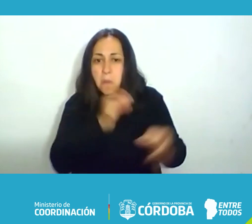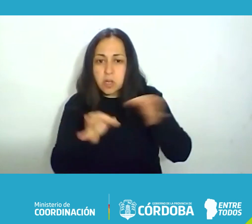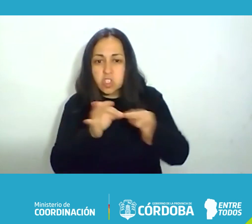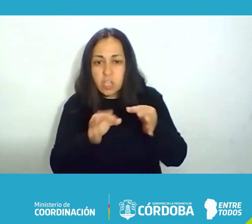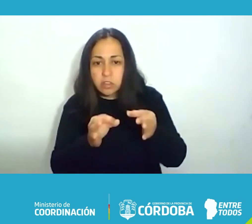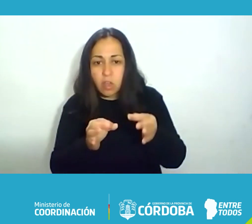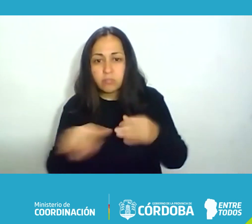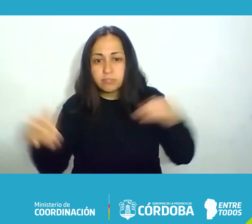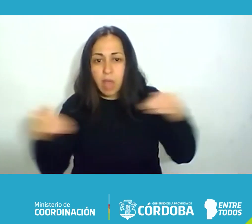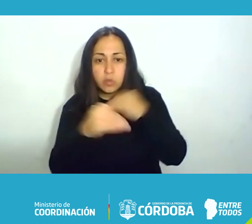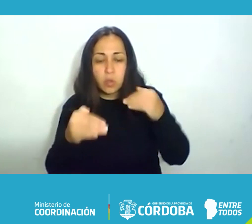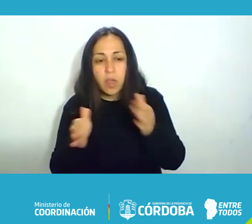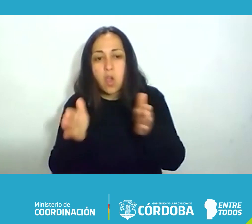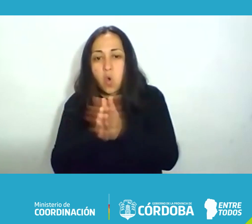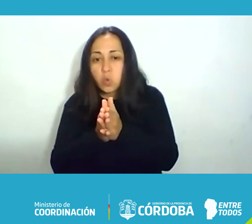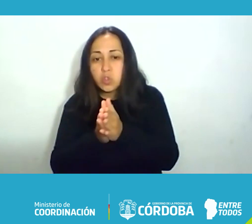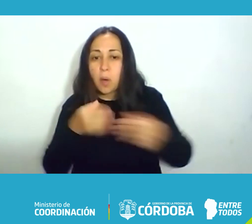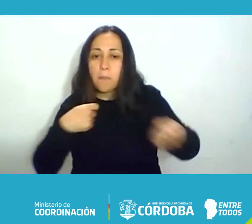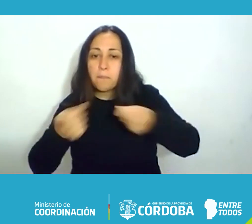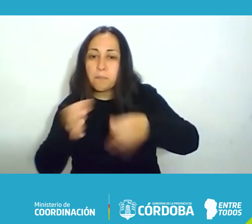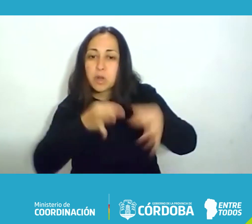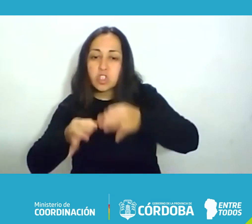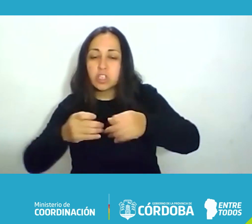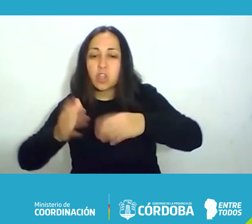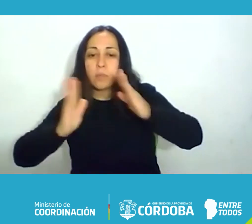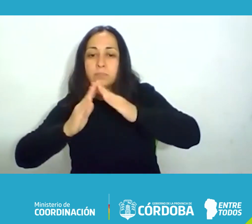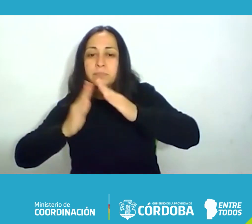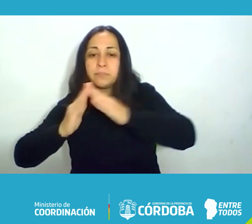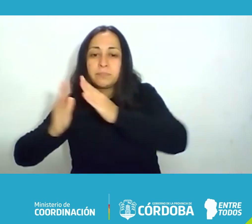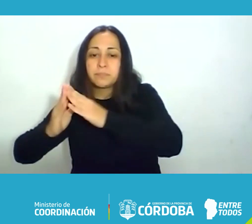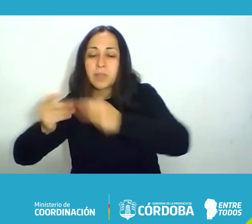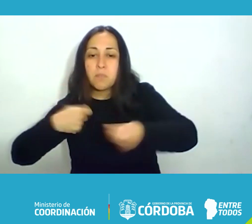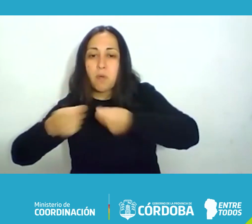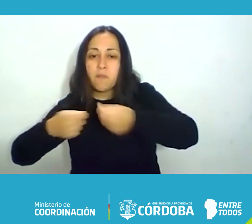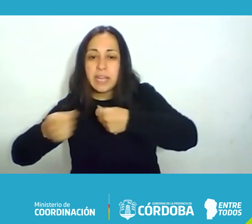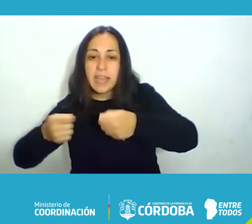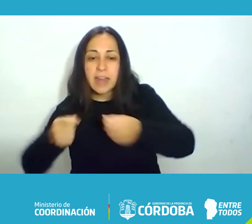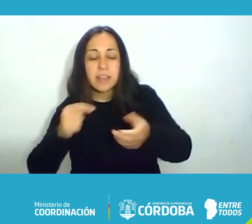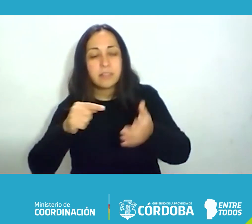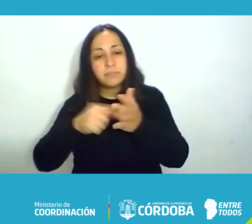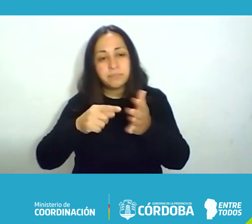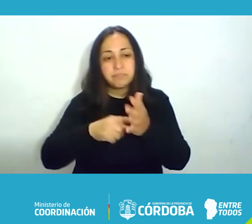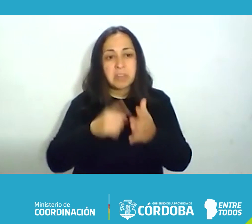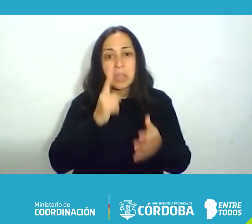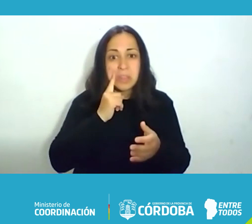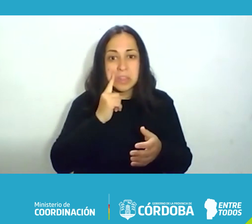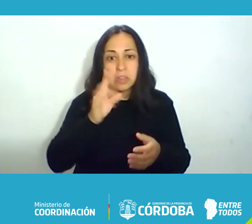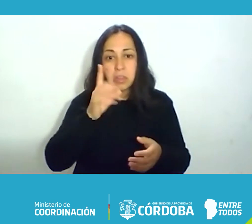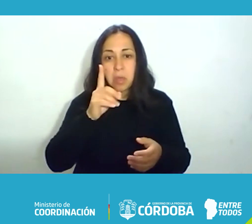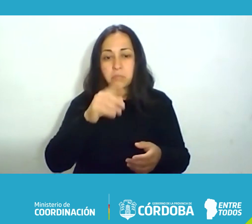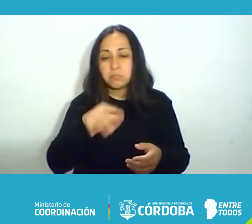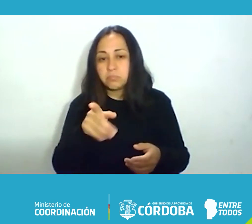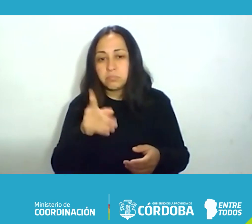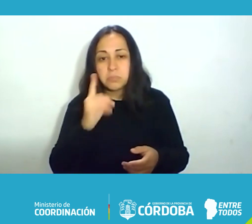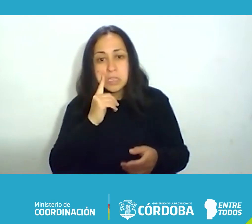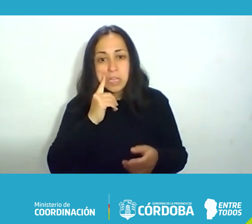proyectos de autovías están acompañados por proyectos inmobiliarios, más desmonte, más incendios. En lo político considera que la participación ciudadana no se ha dado, los intendentes de Punilla no se